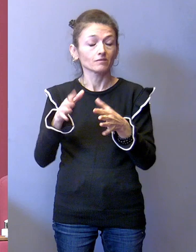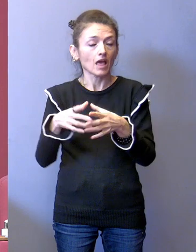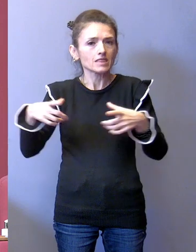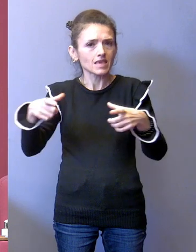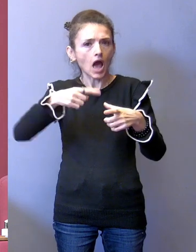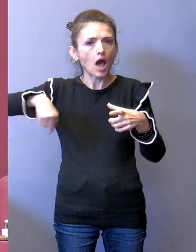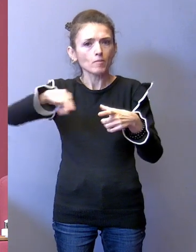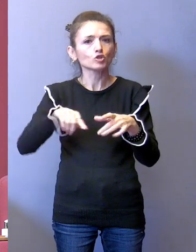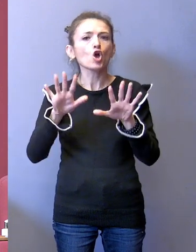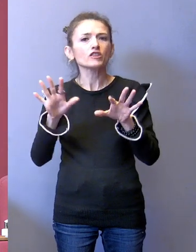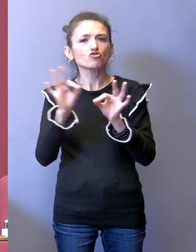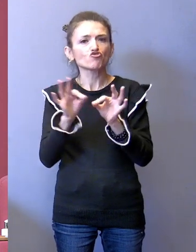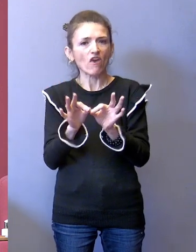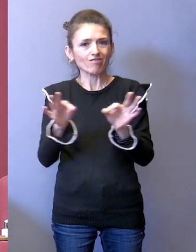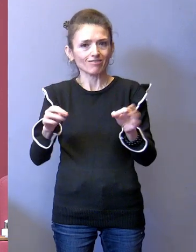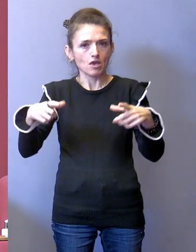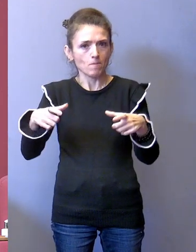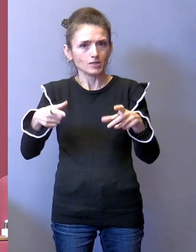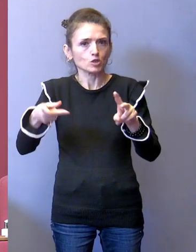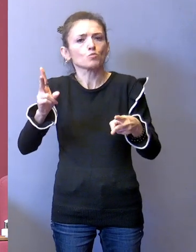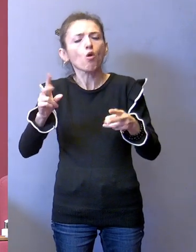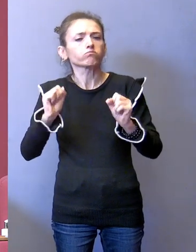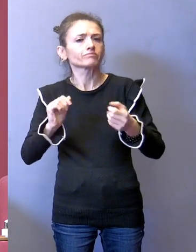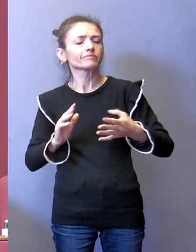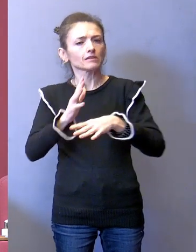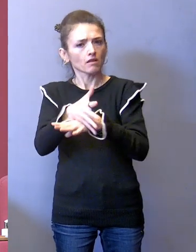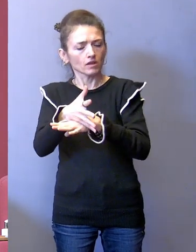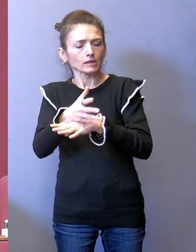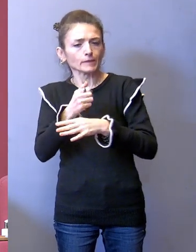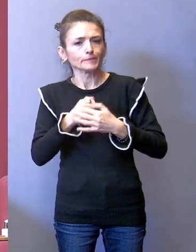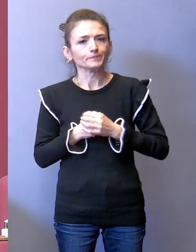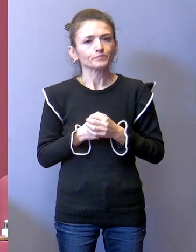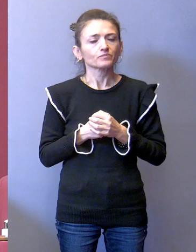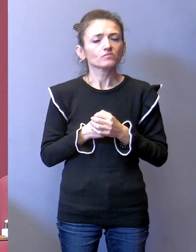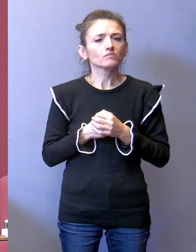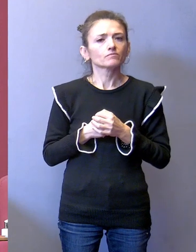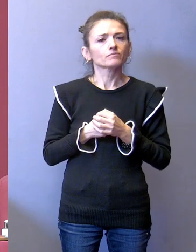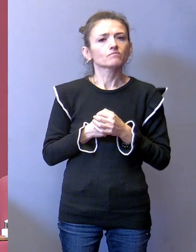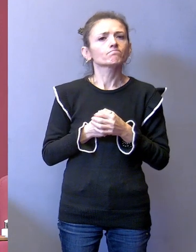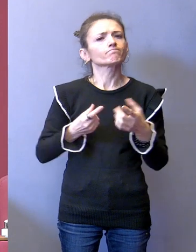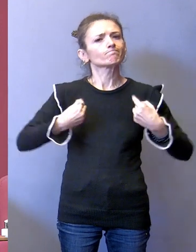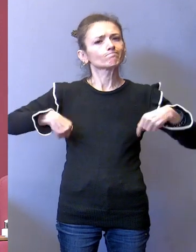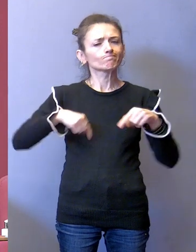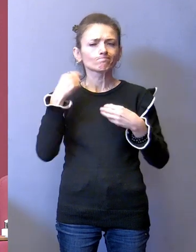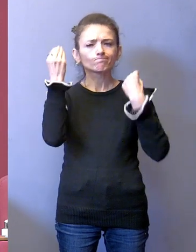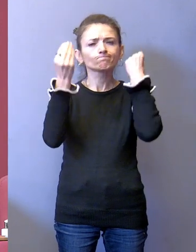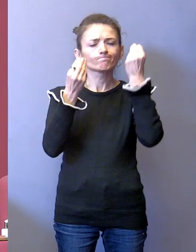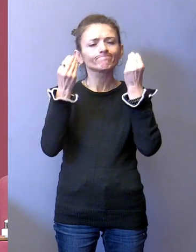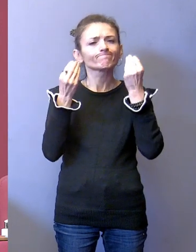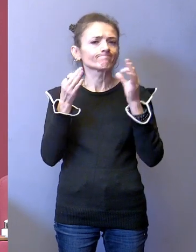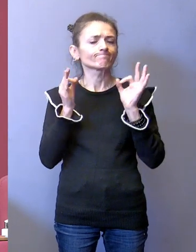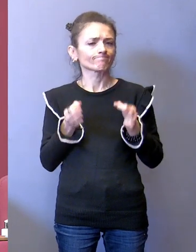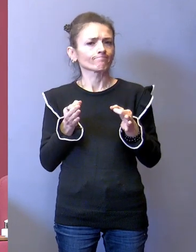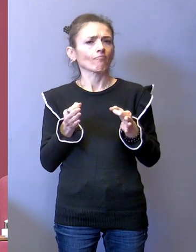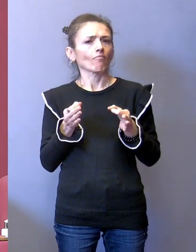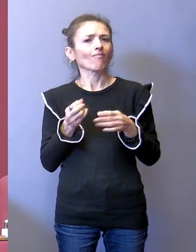quei casi si interviene però abbiamo Come posso dire maturato l'idea e questa cosa